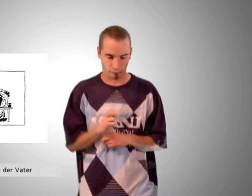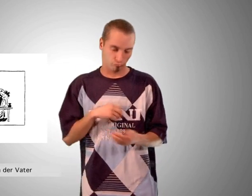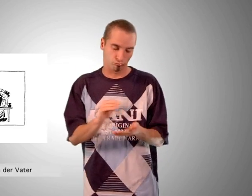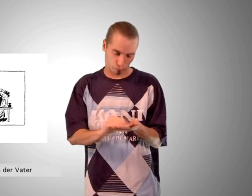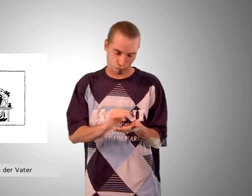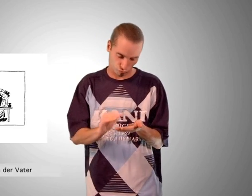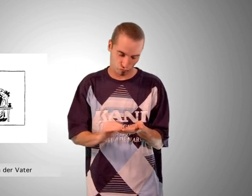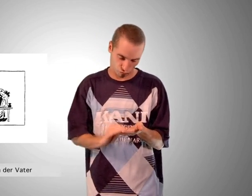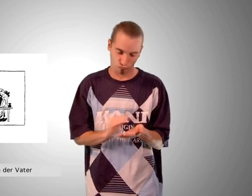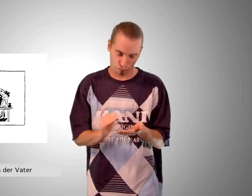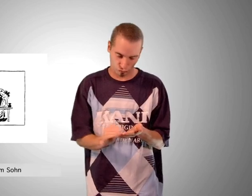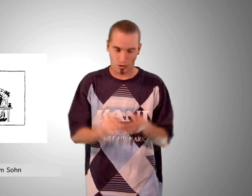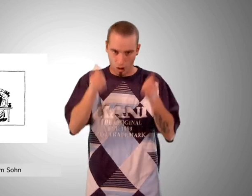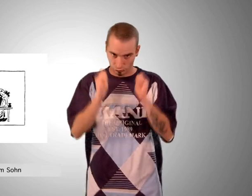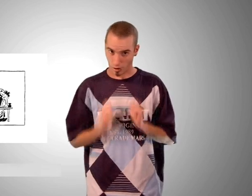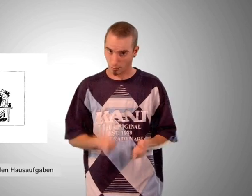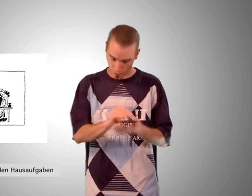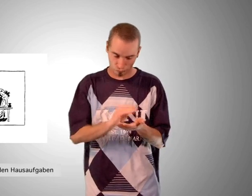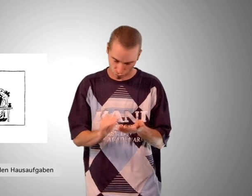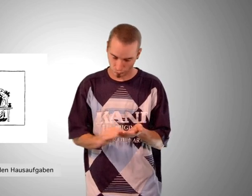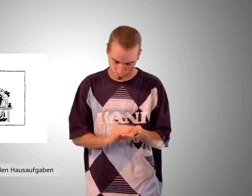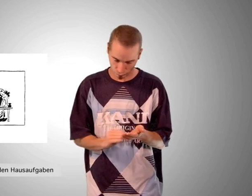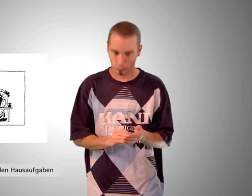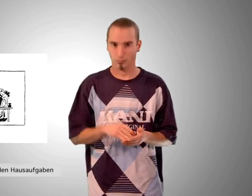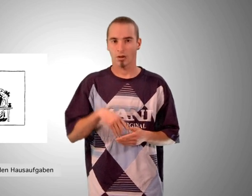So setzt sich der Vater zu seinem Sohn und hilft ihm bei den Hausaufgaben.